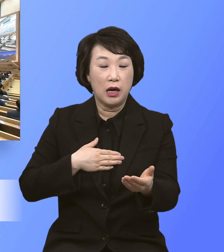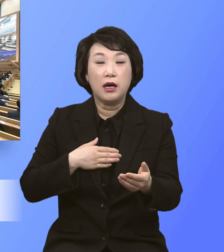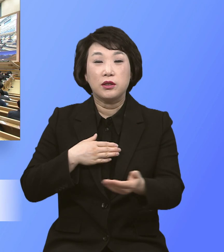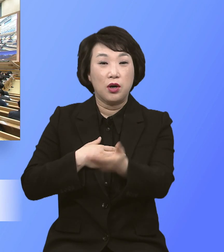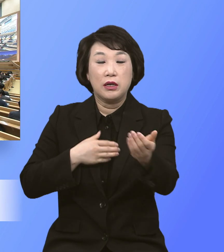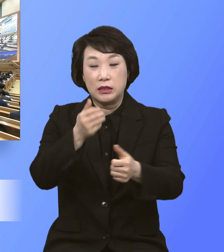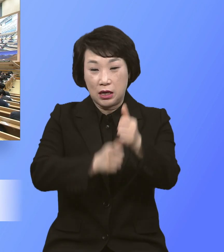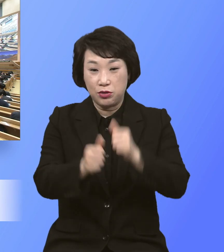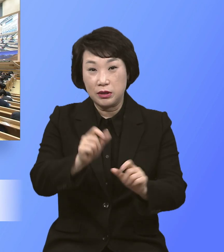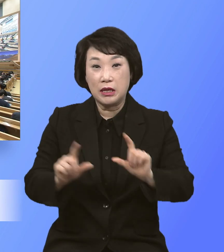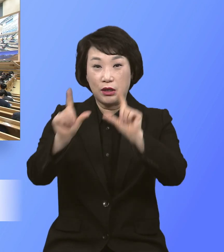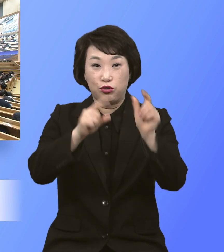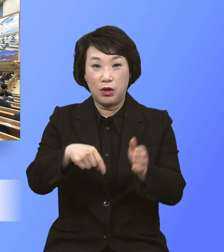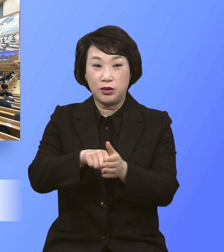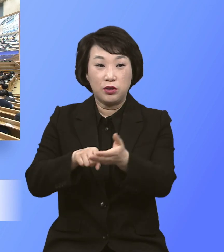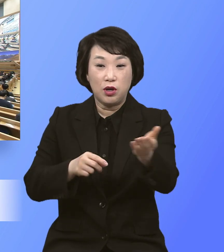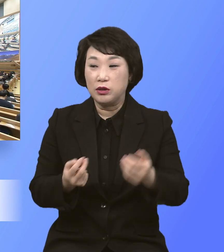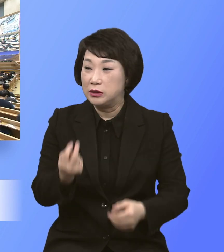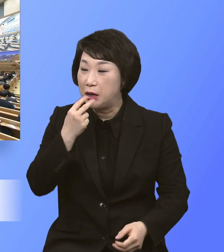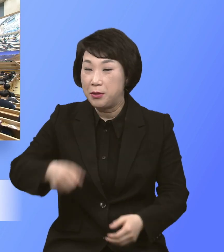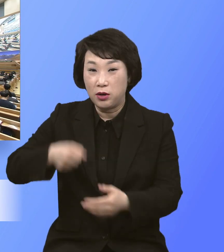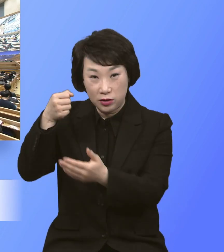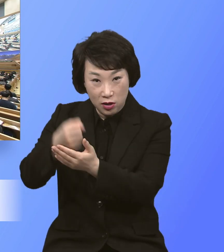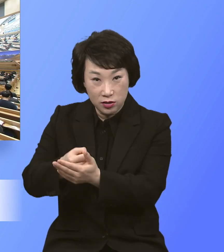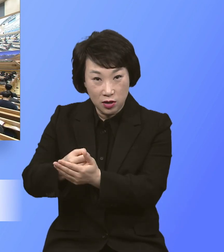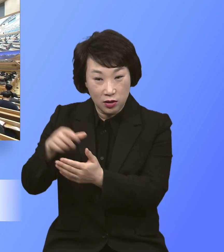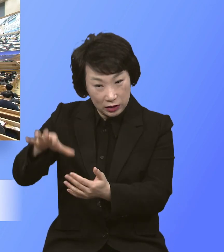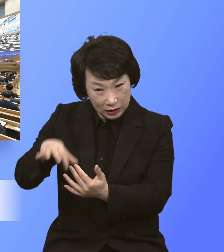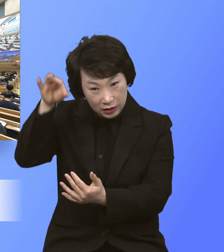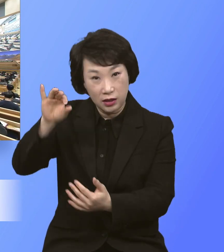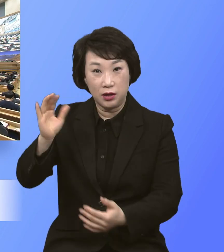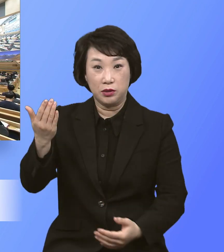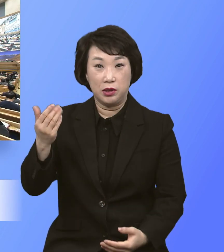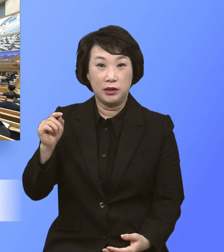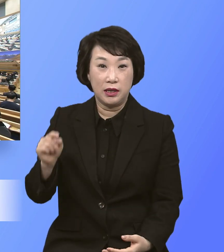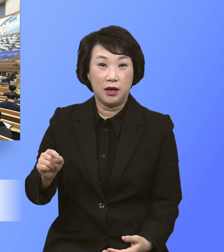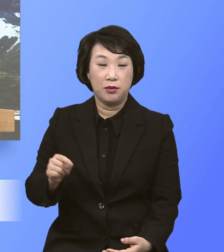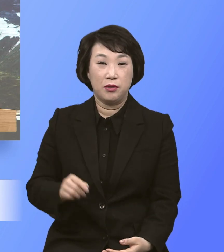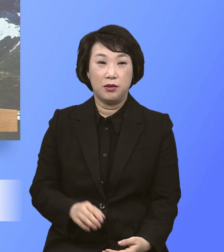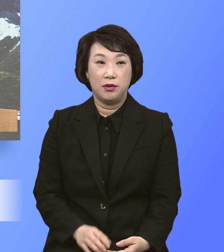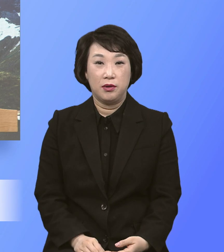네 자손이 살기 위하여 생명을 택하고 생명을 택하라.